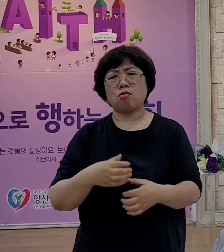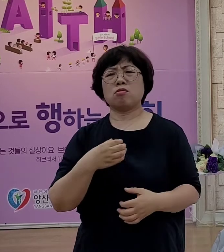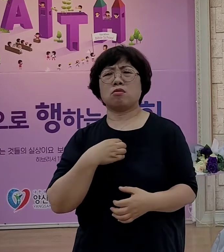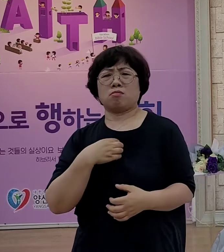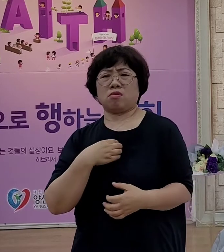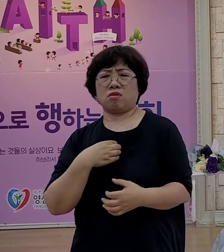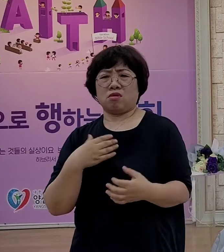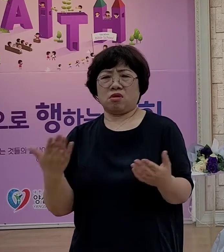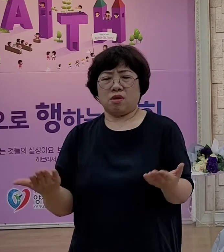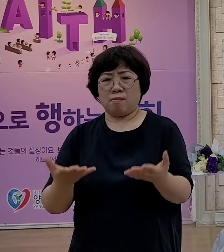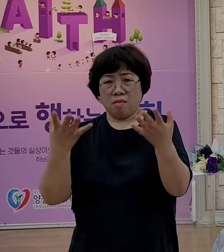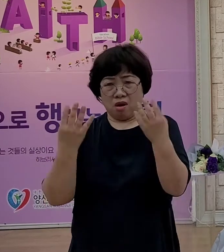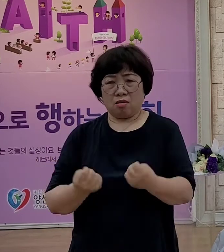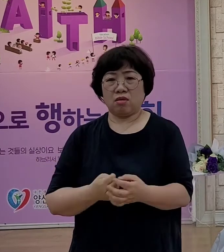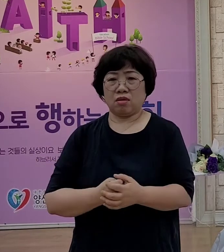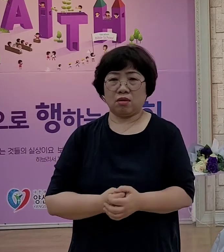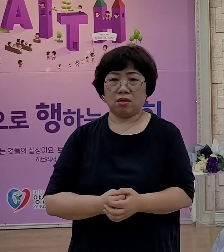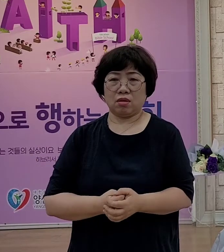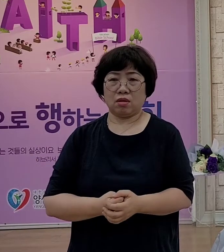위험한지 모릅니다.